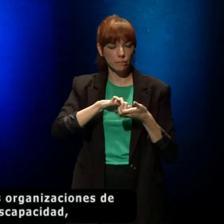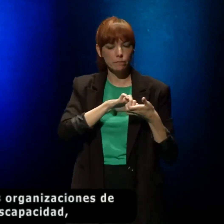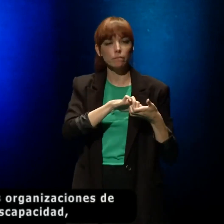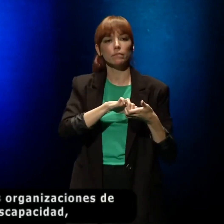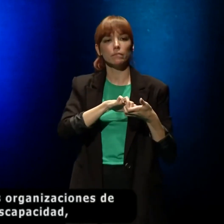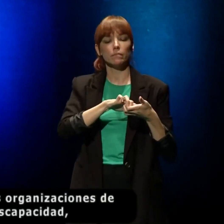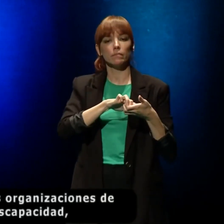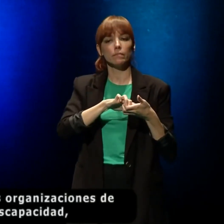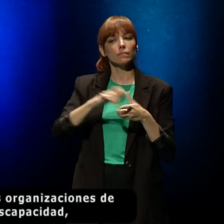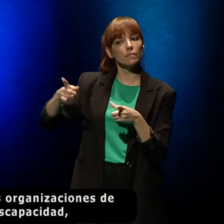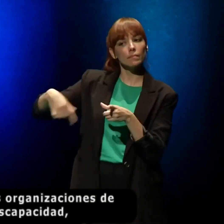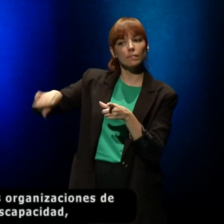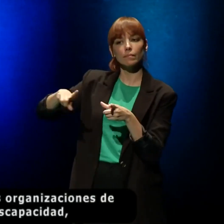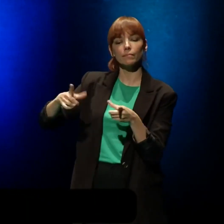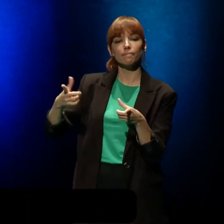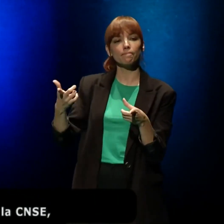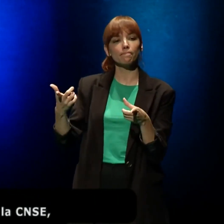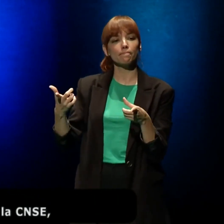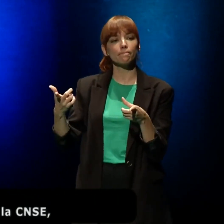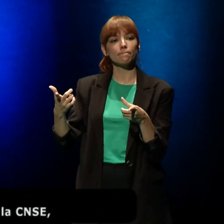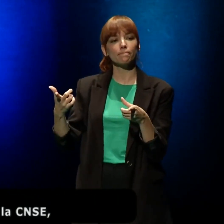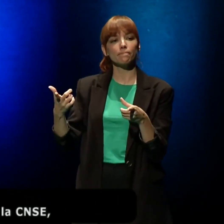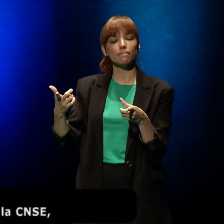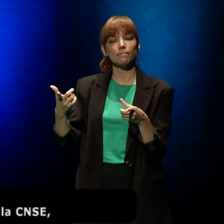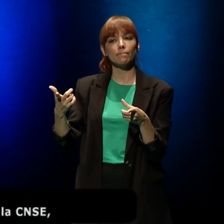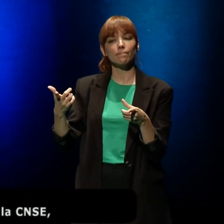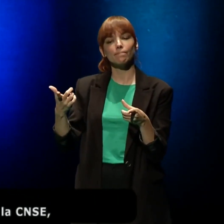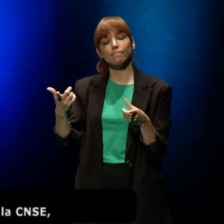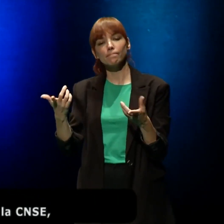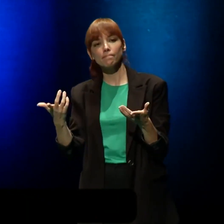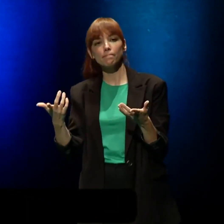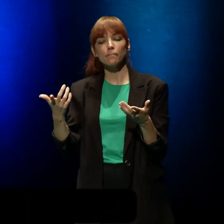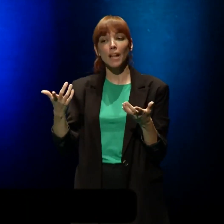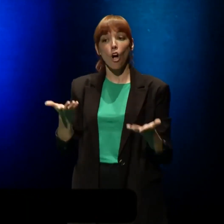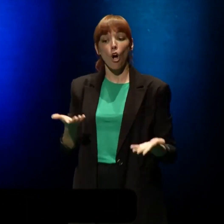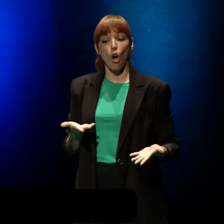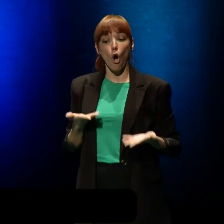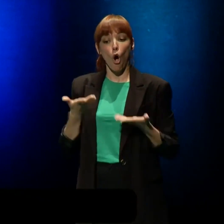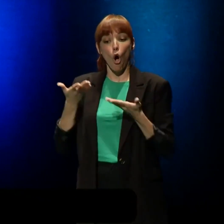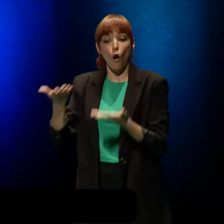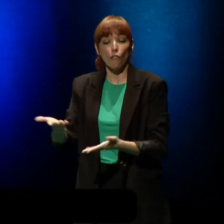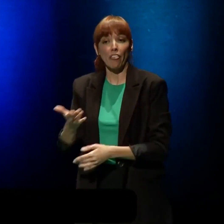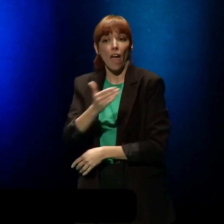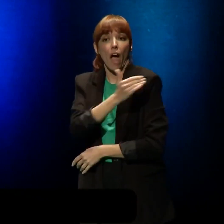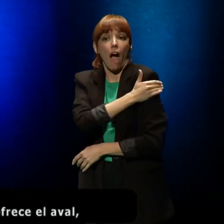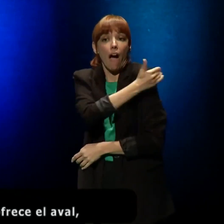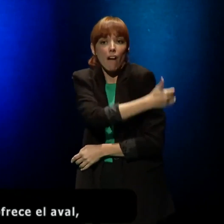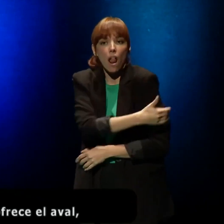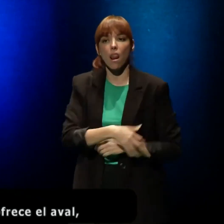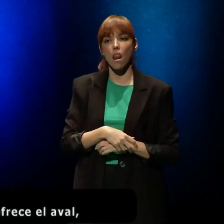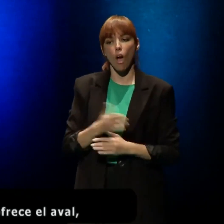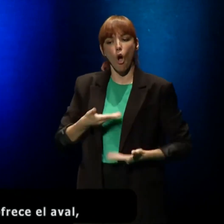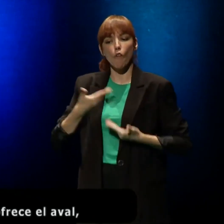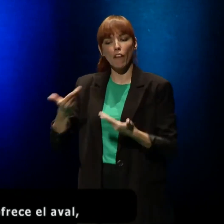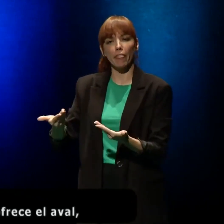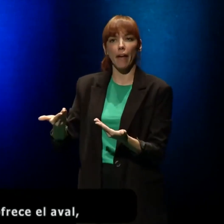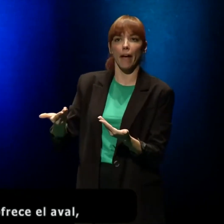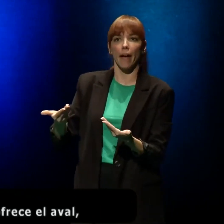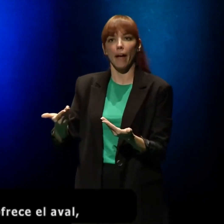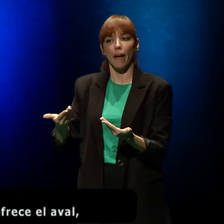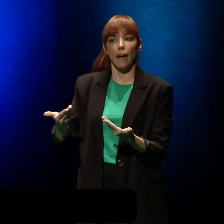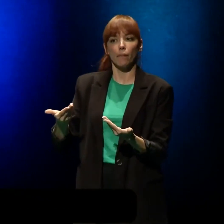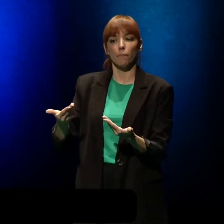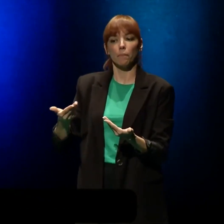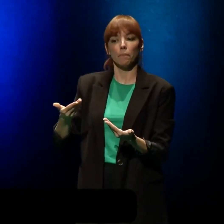se le ofrece el aval, se le ofrece el reconocimiento de haber